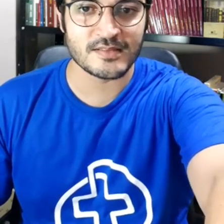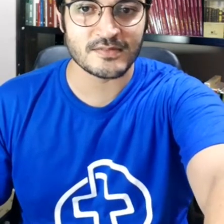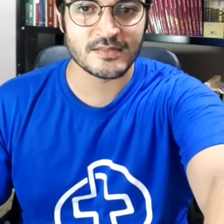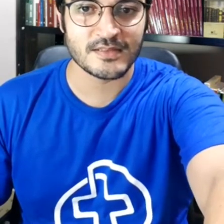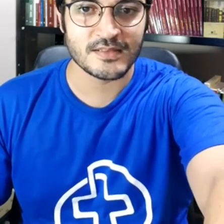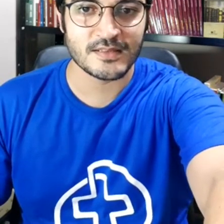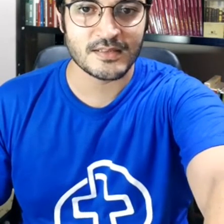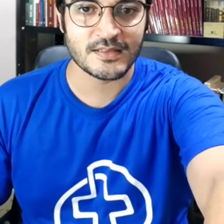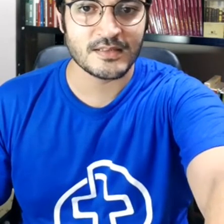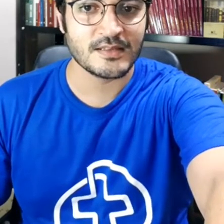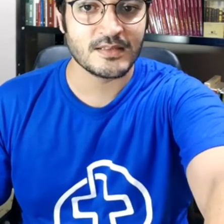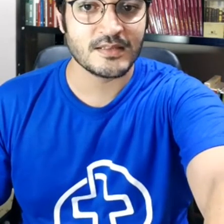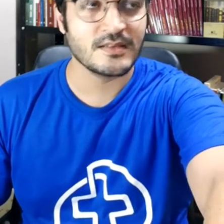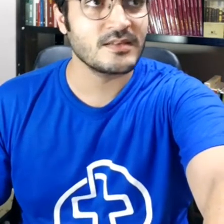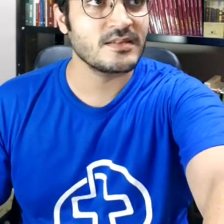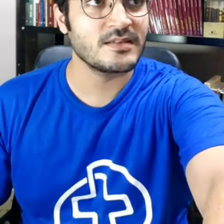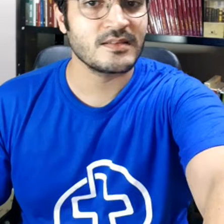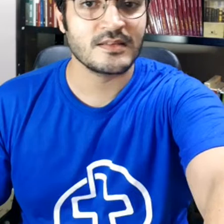solicitação.